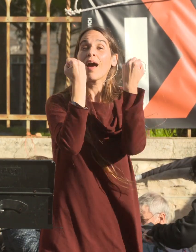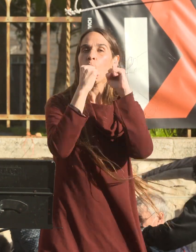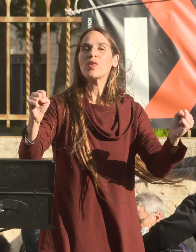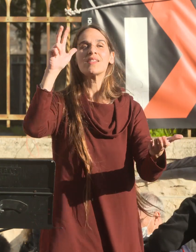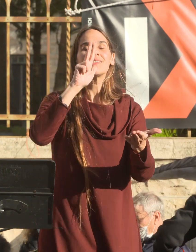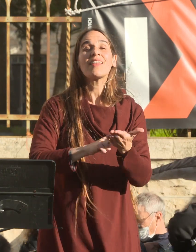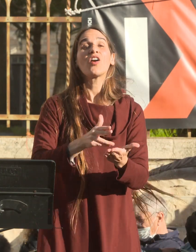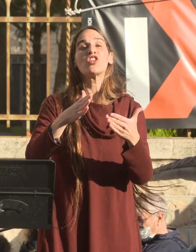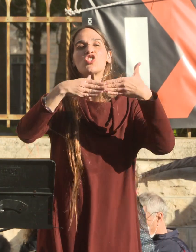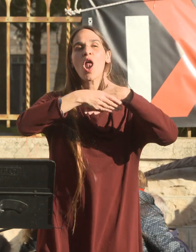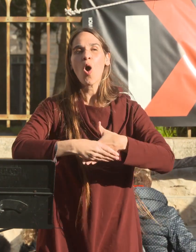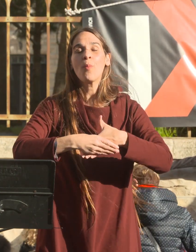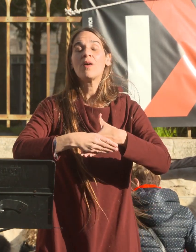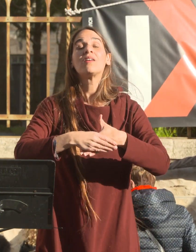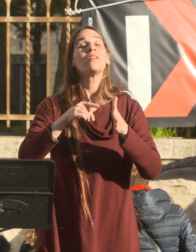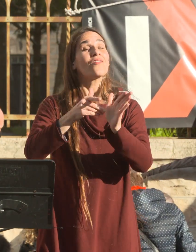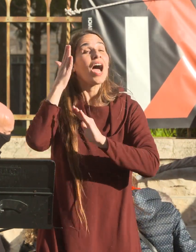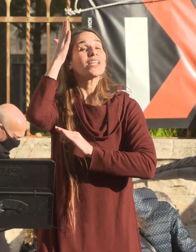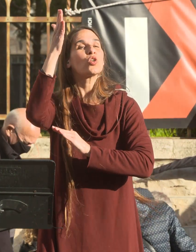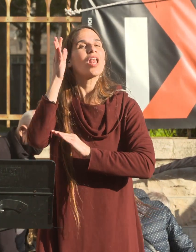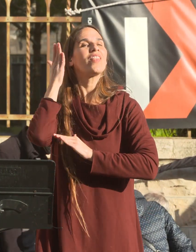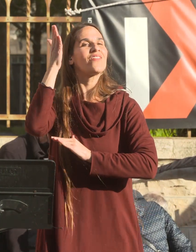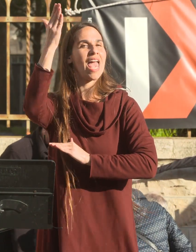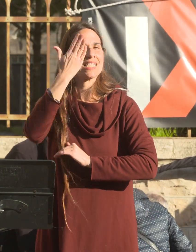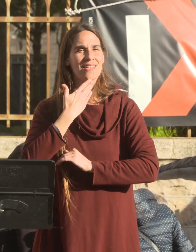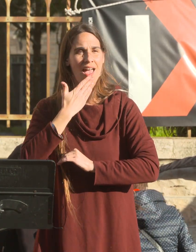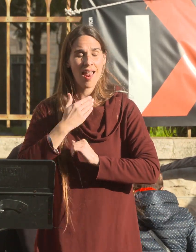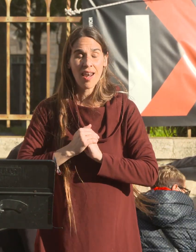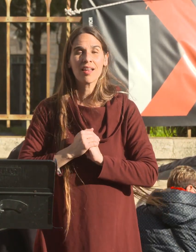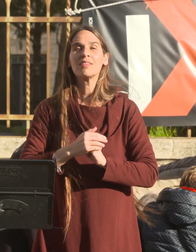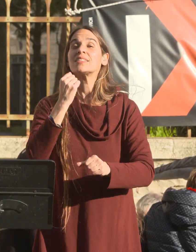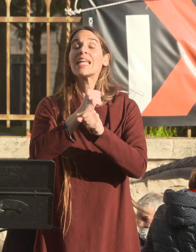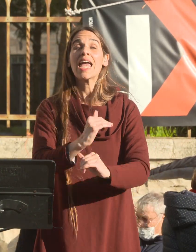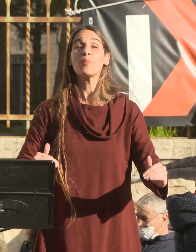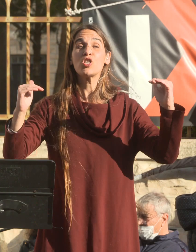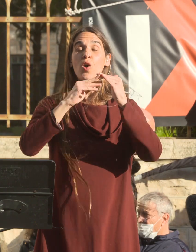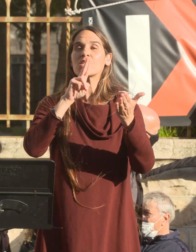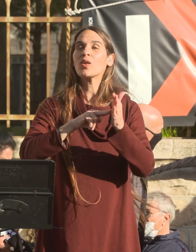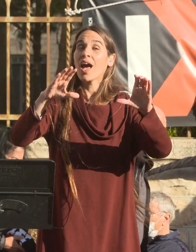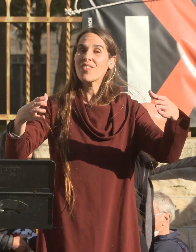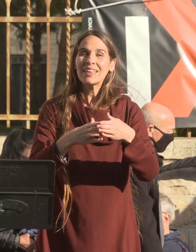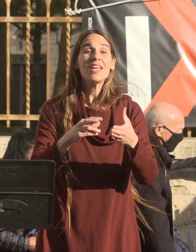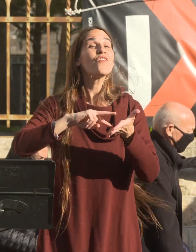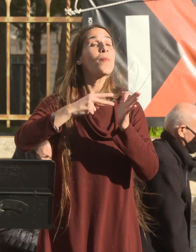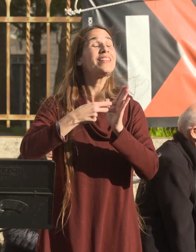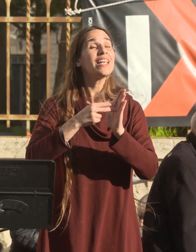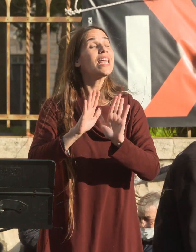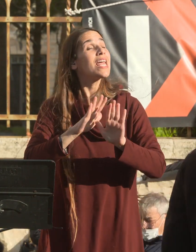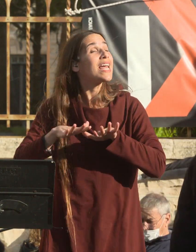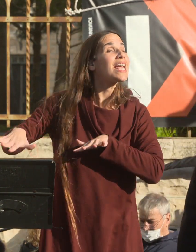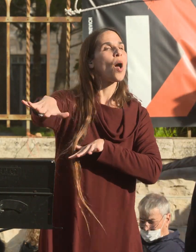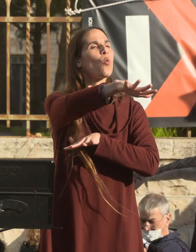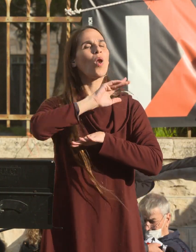הצדק והשלום, לאור חזונם של נביאי ישראל. תקיים שוויון זכויות חברתי ומדיני גמור